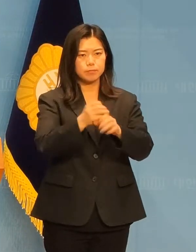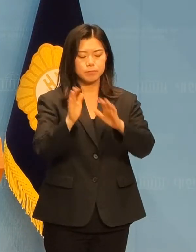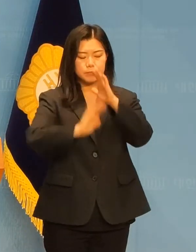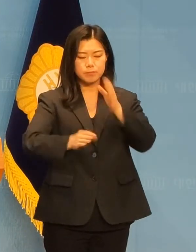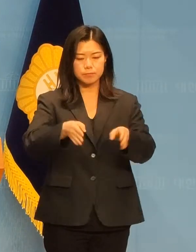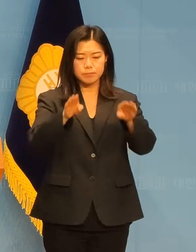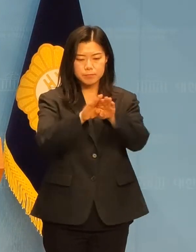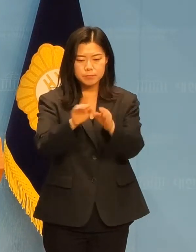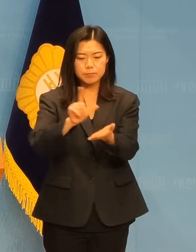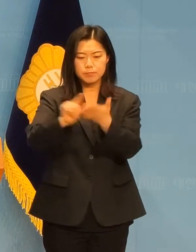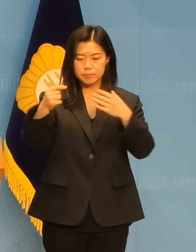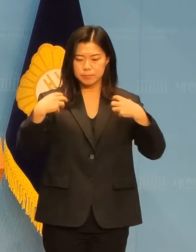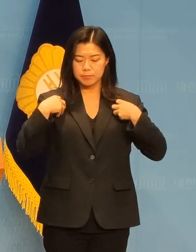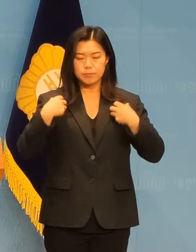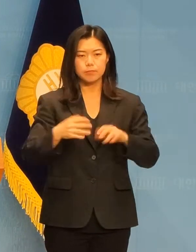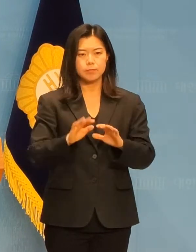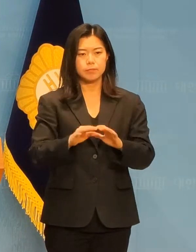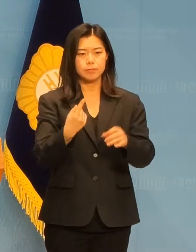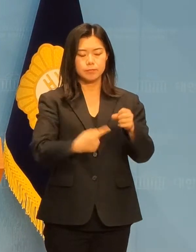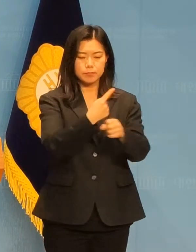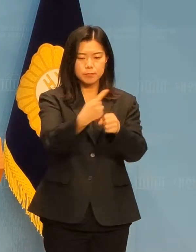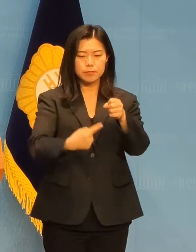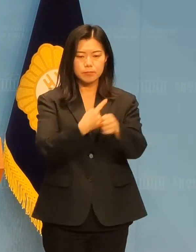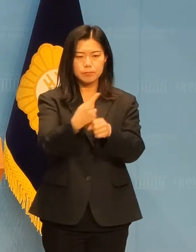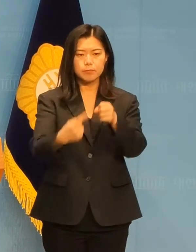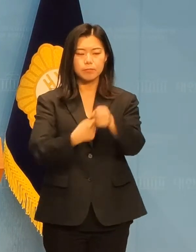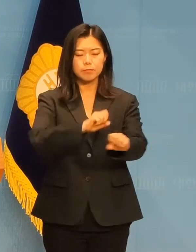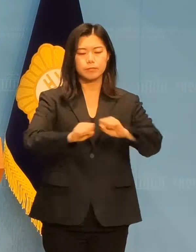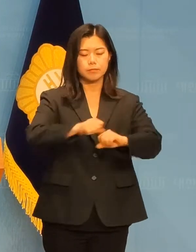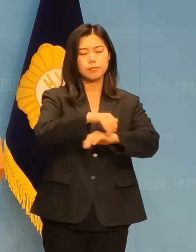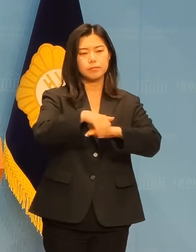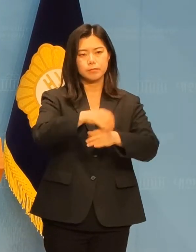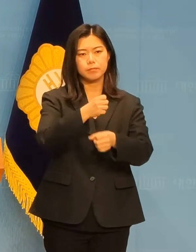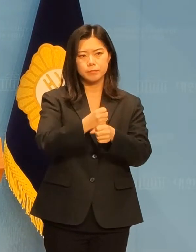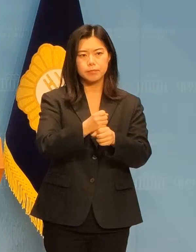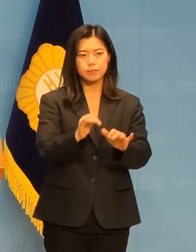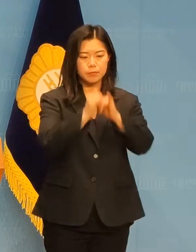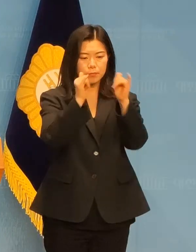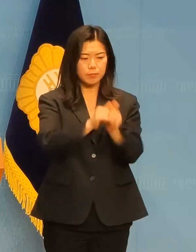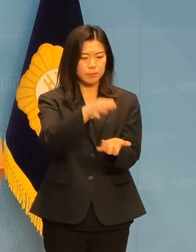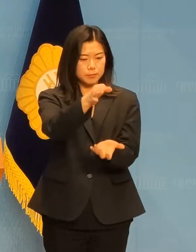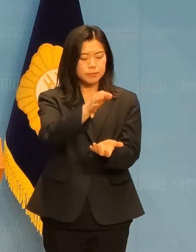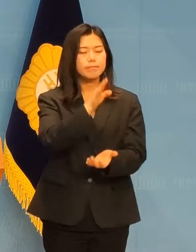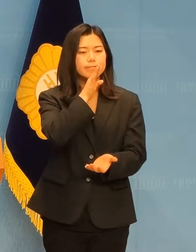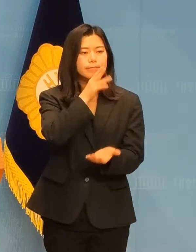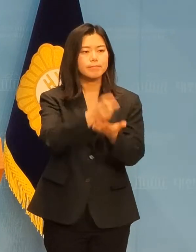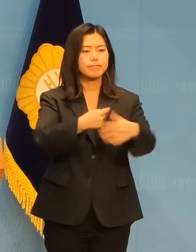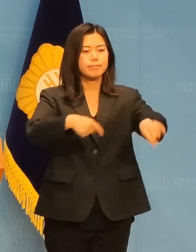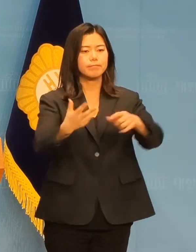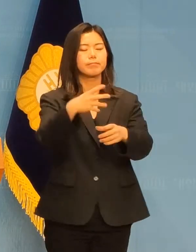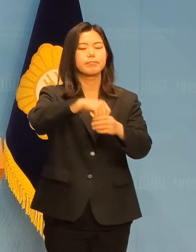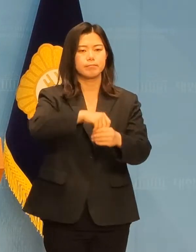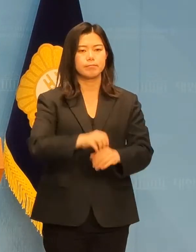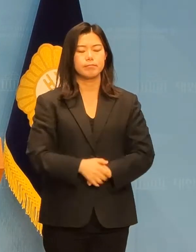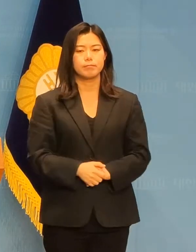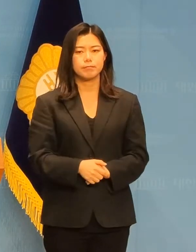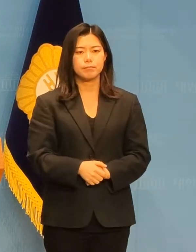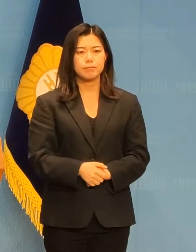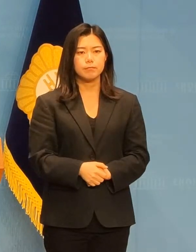공공기관과 지방정부가 연도별 실행계획을 통해 사회적 가치를 실제 정책으로 구현하게 됩니다.